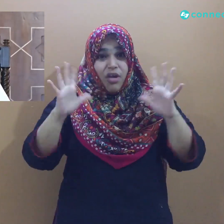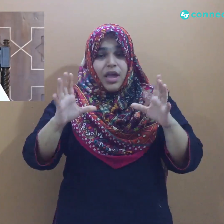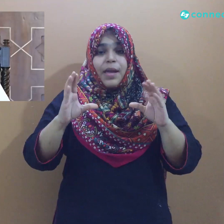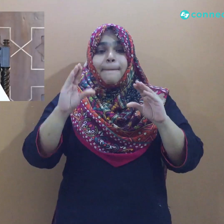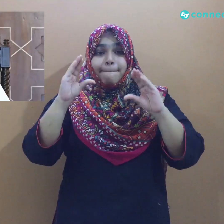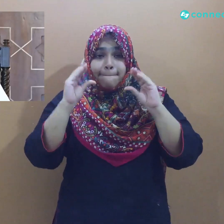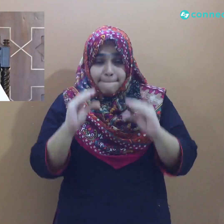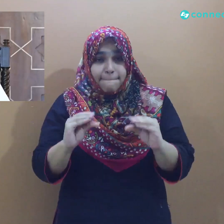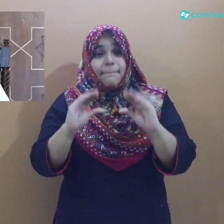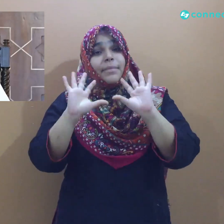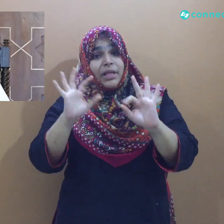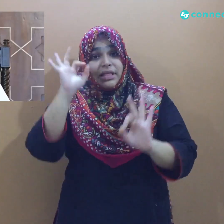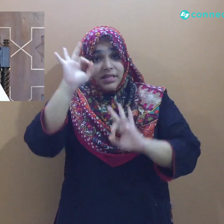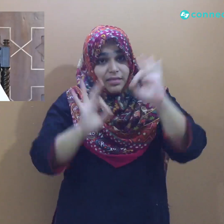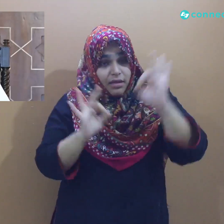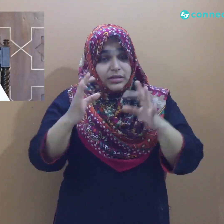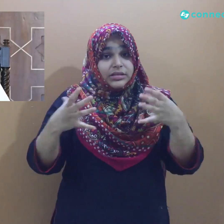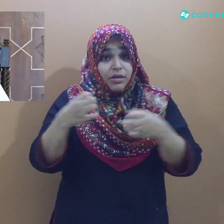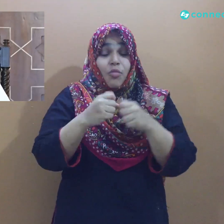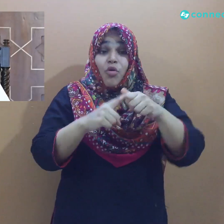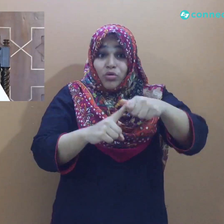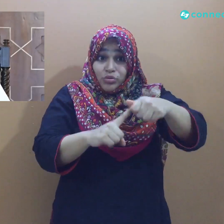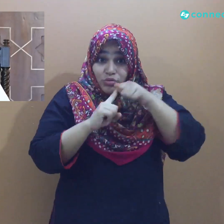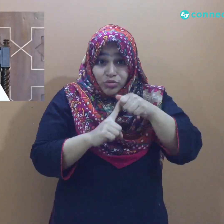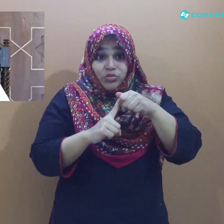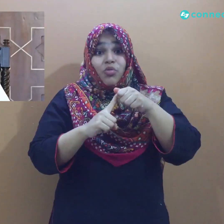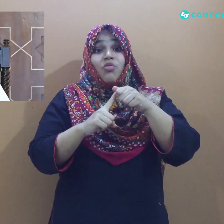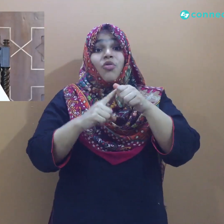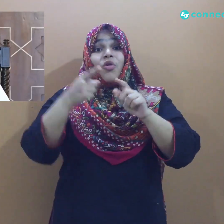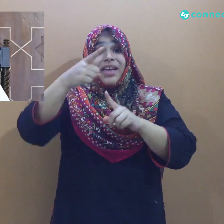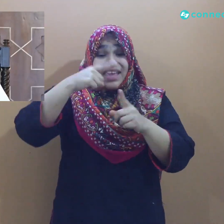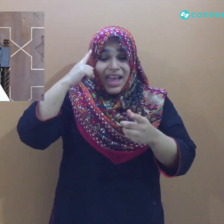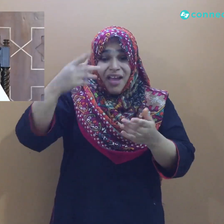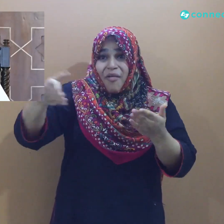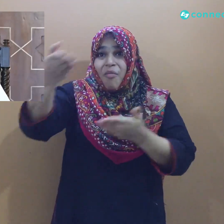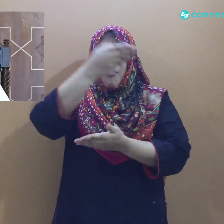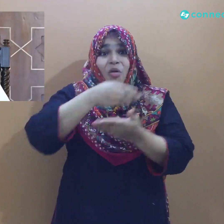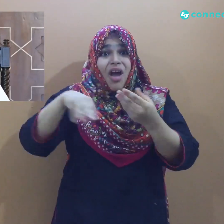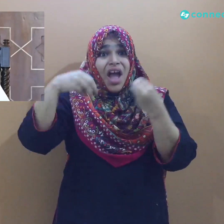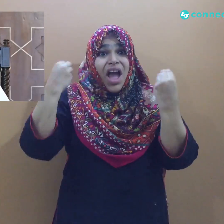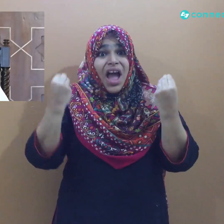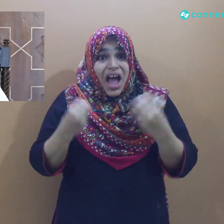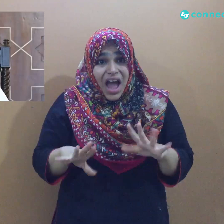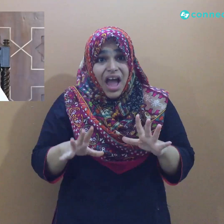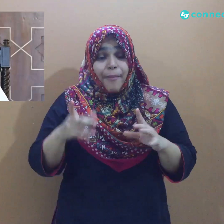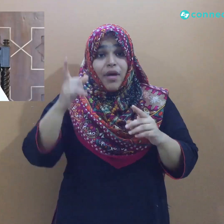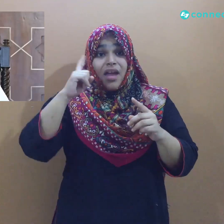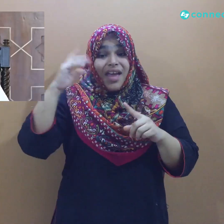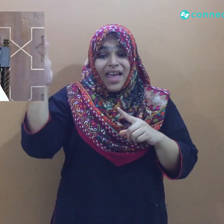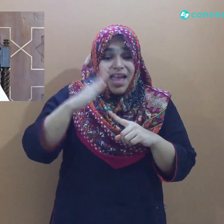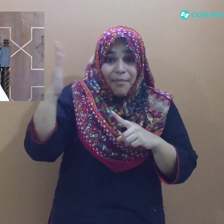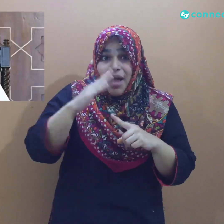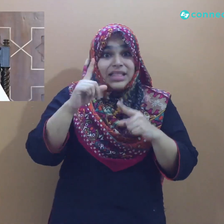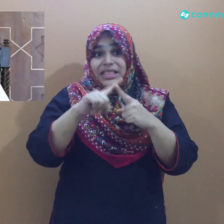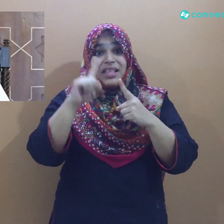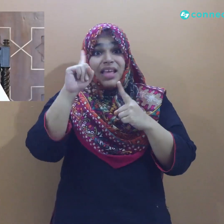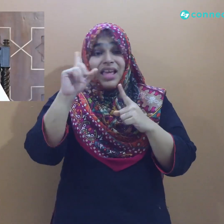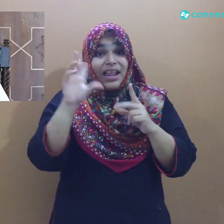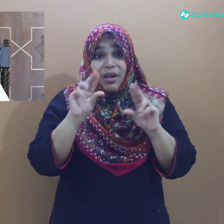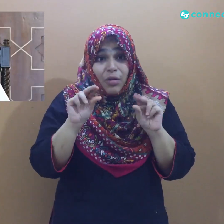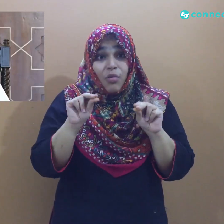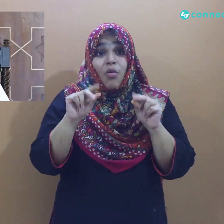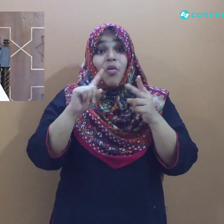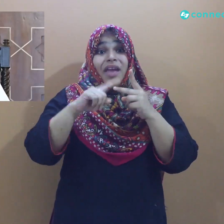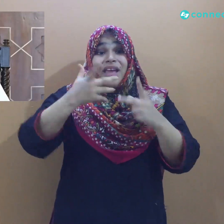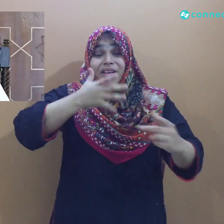ہوگی، تو لہٰذا یہ بہت ضروری تھا کہ اس ماحول کے حوالے سے صرف عبادتوں کا ہی نہیں بلکہ